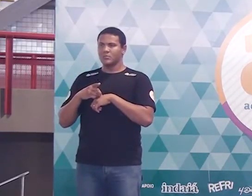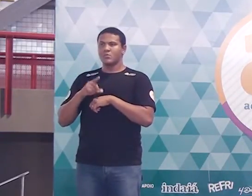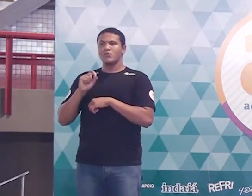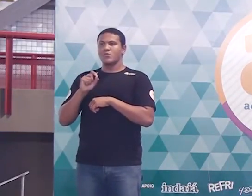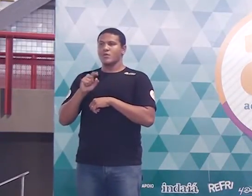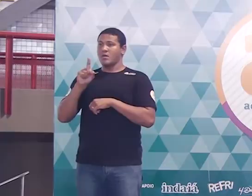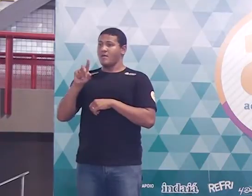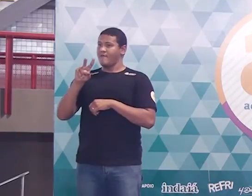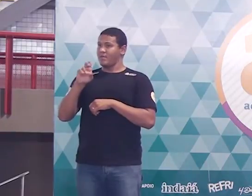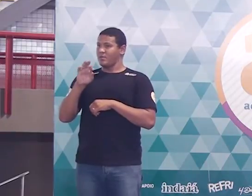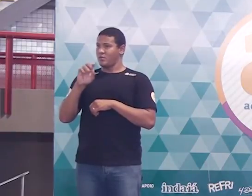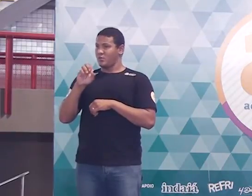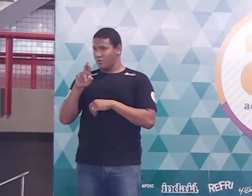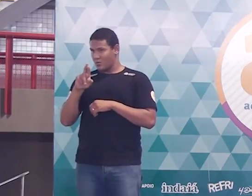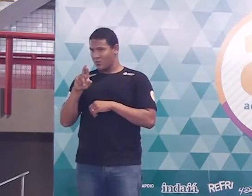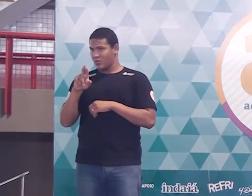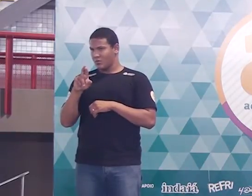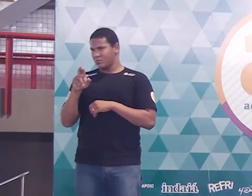ele é vetor